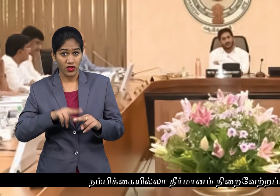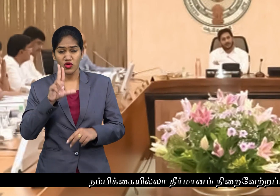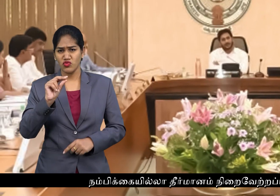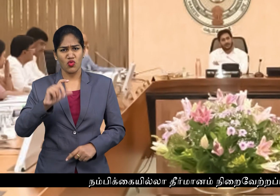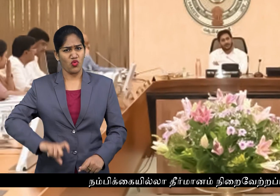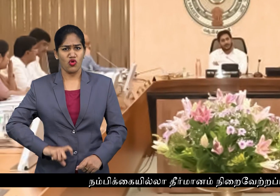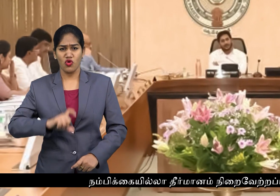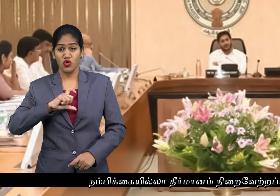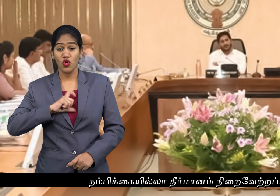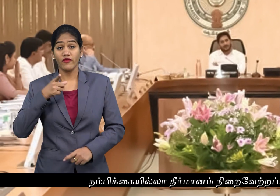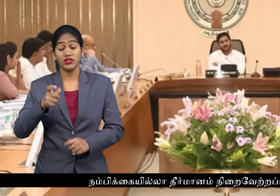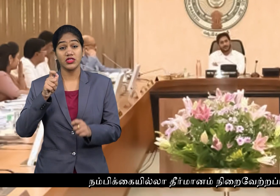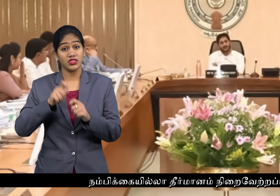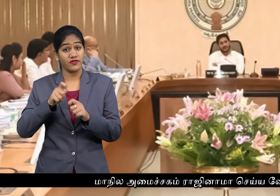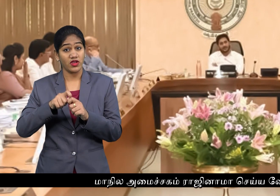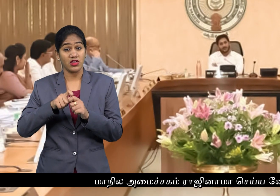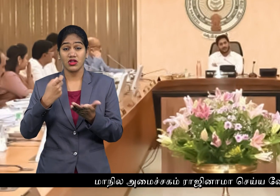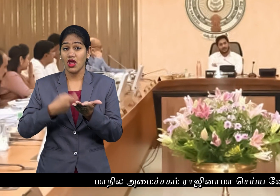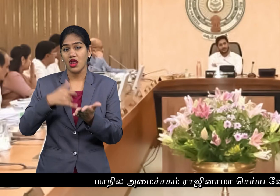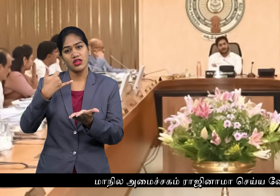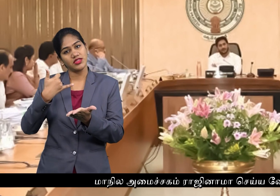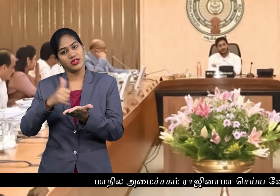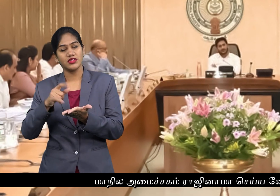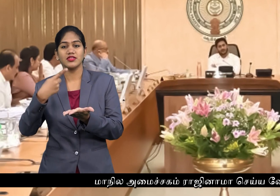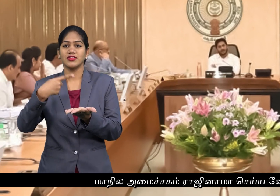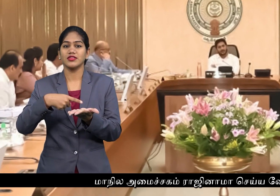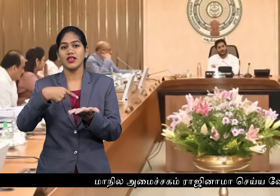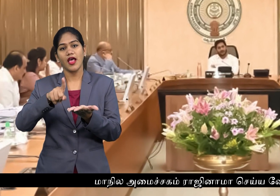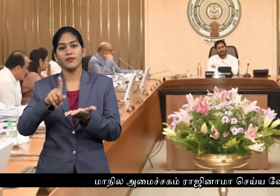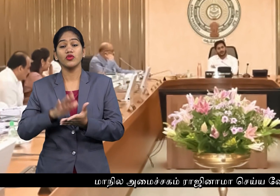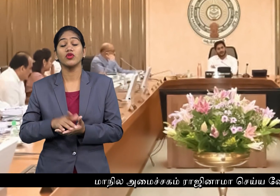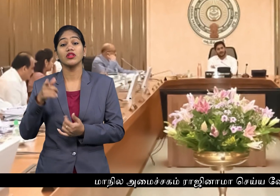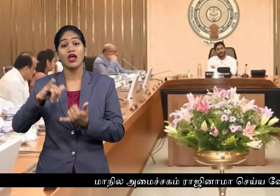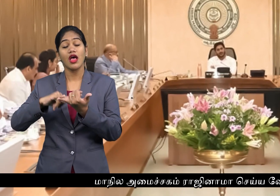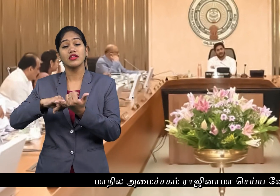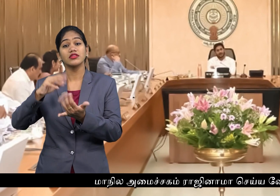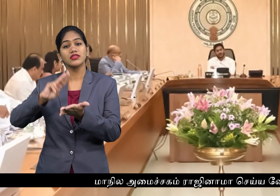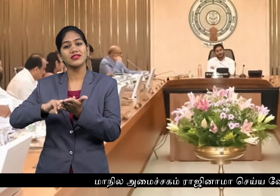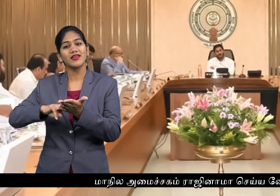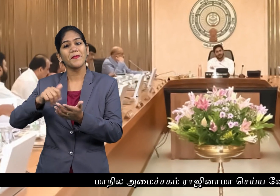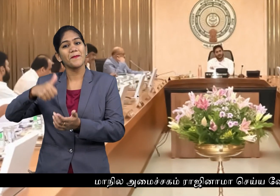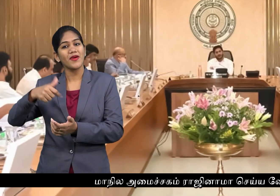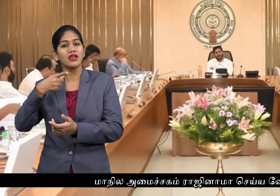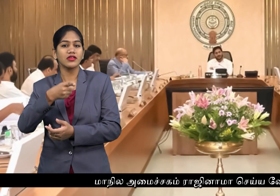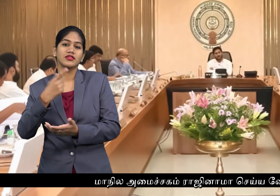நம்பிக்கையில்லா தீர்மானம் நிறைவேற்றப்பட்டால் மாநில அமைச்சகம் ராஜினாமா செய்ய வேண்டும்.